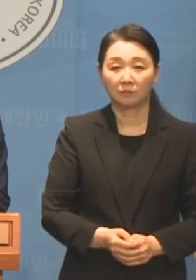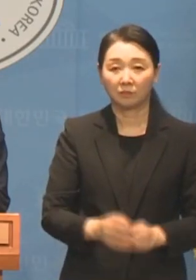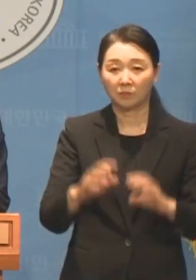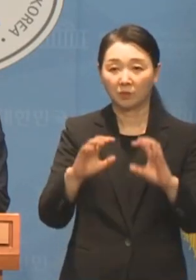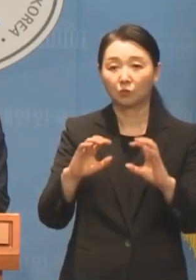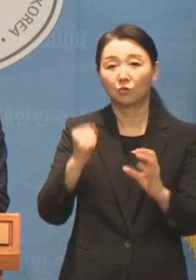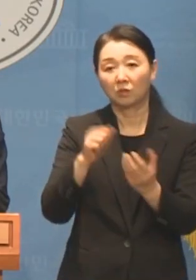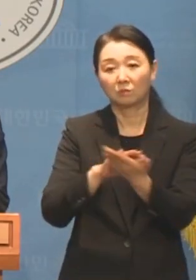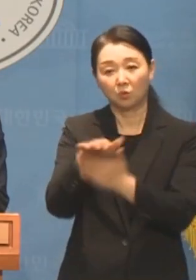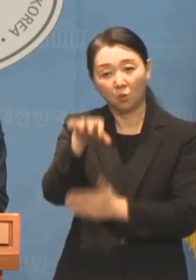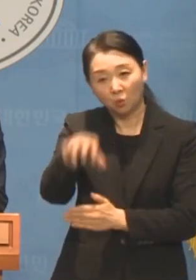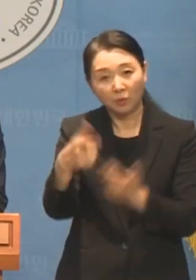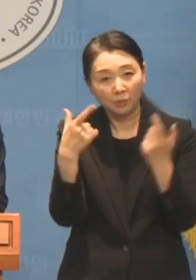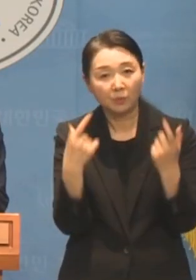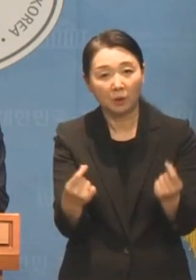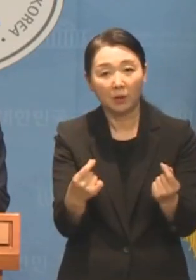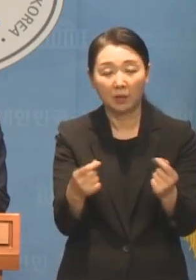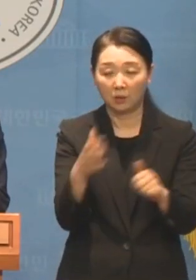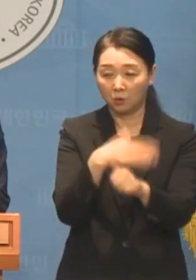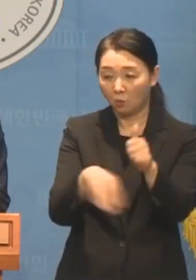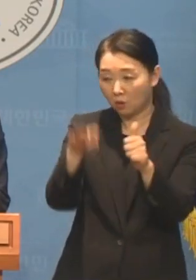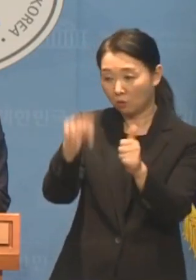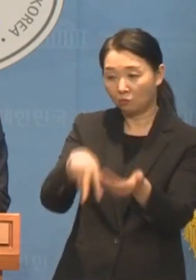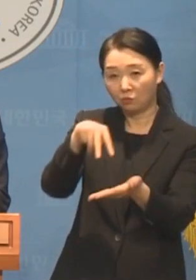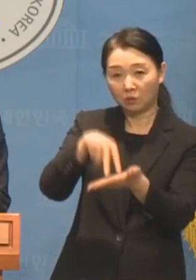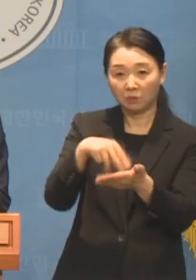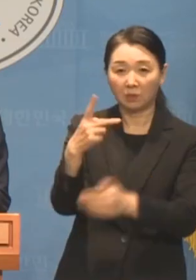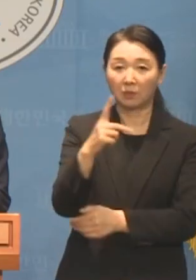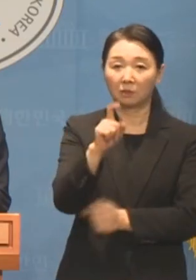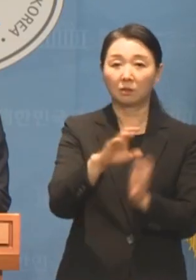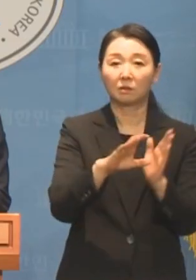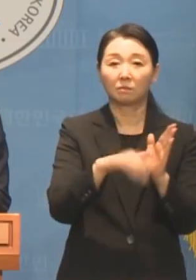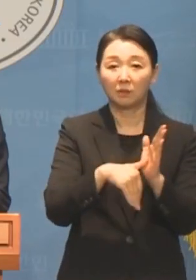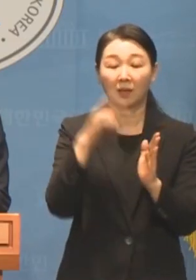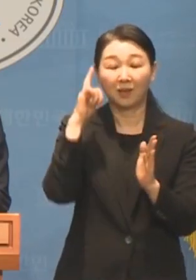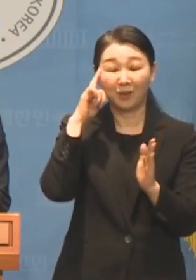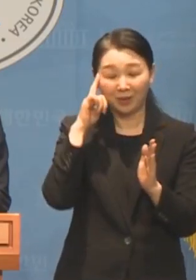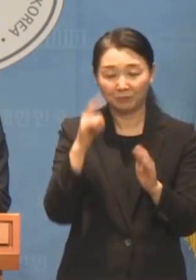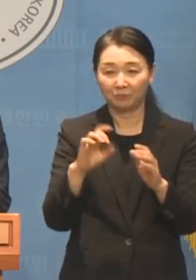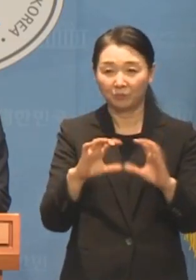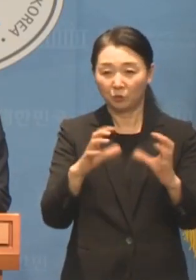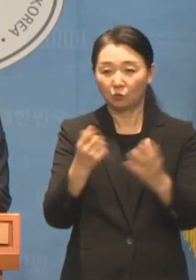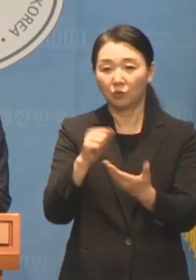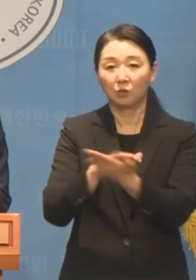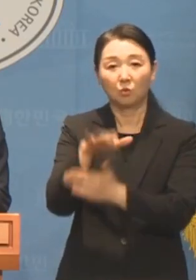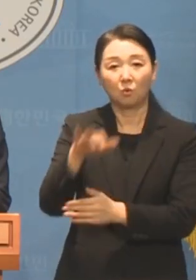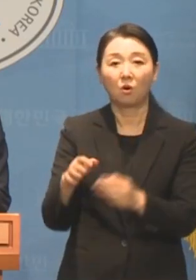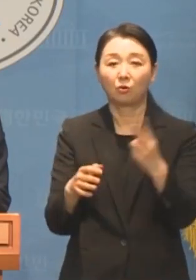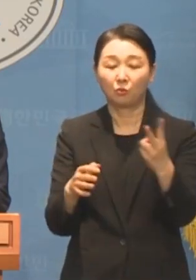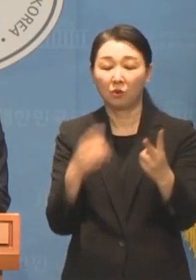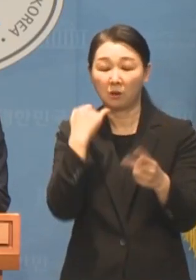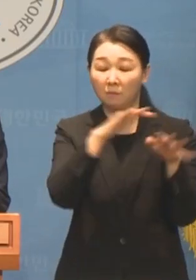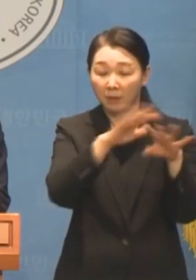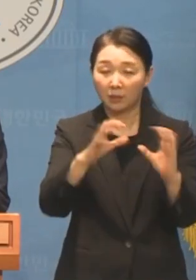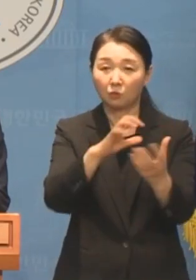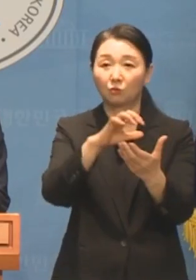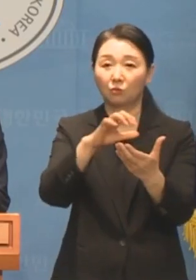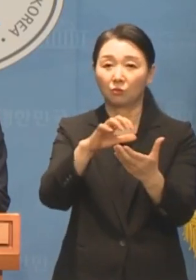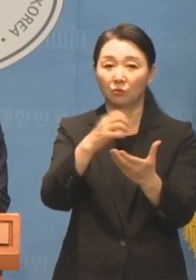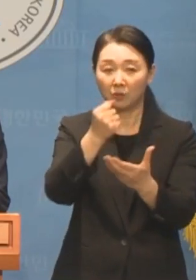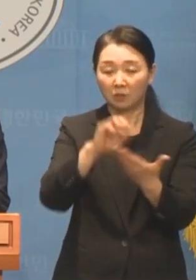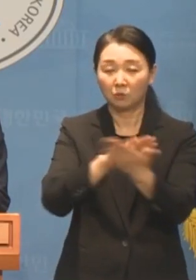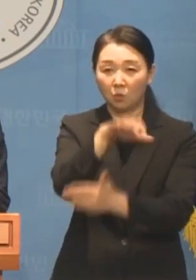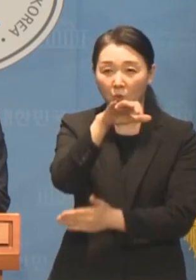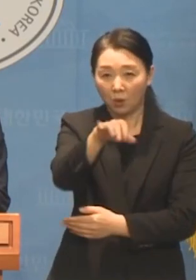국립공원에서도 마찬가지입니다. 현재 환경부는 2010년에 내륙 국립공원 2곳, 해상 국립공원